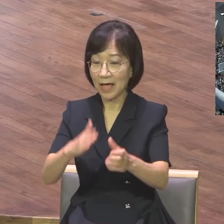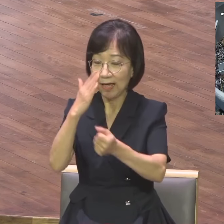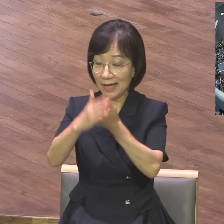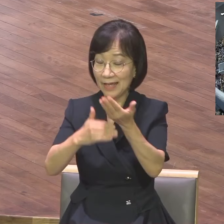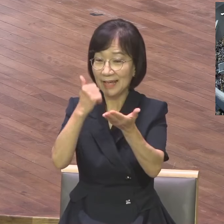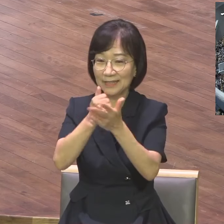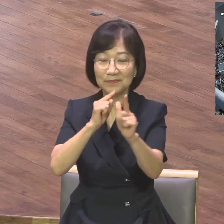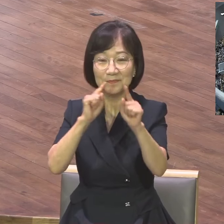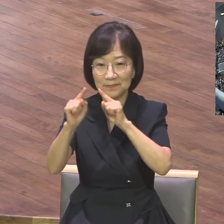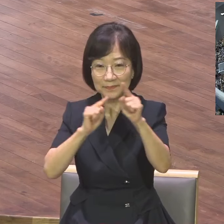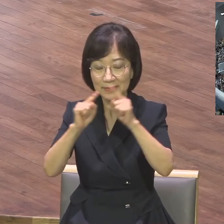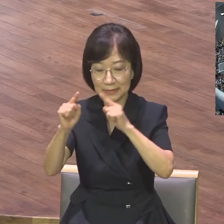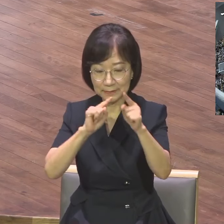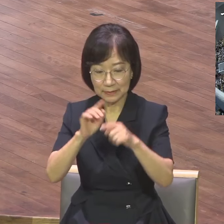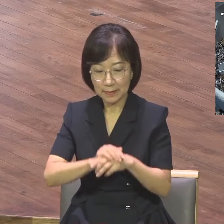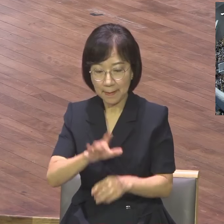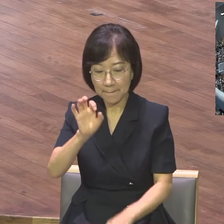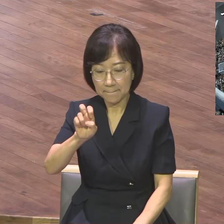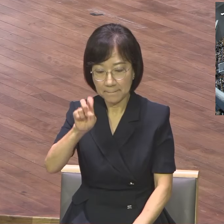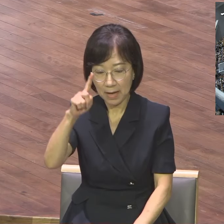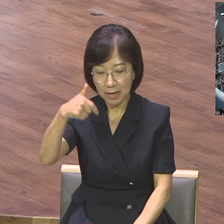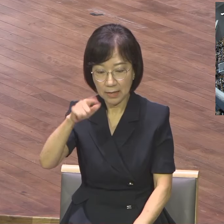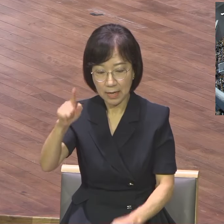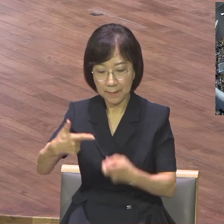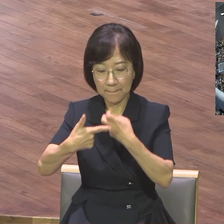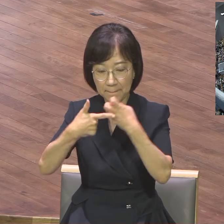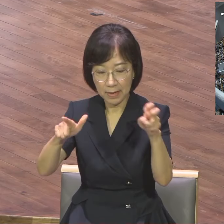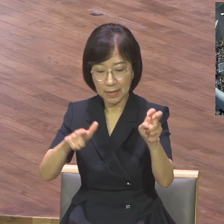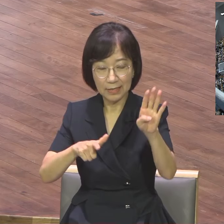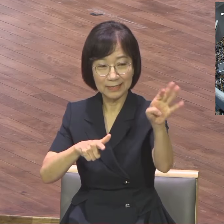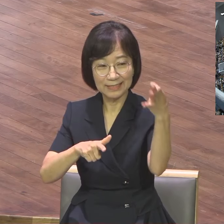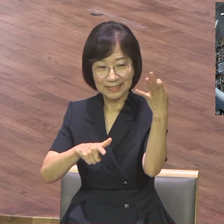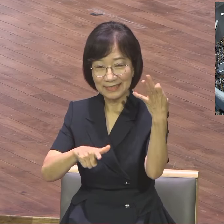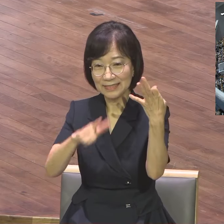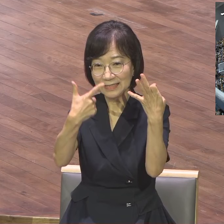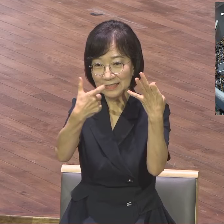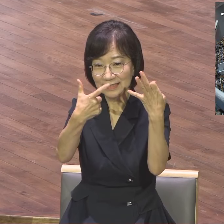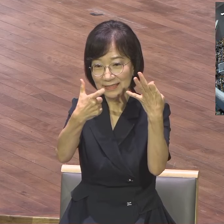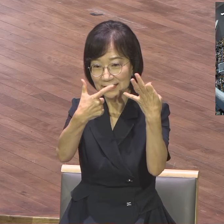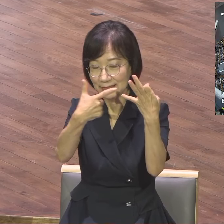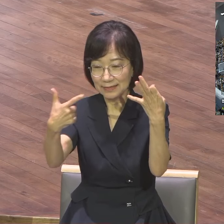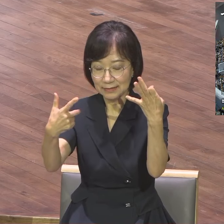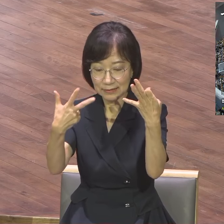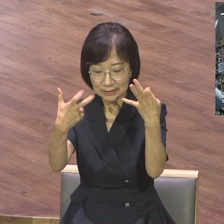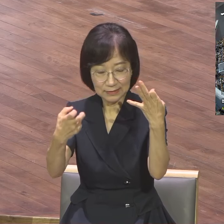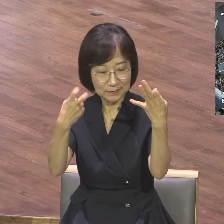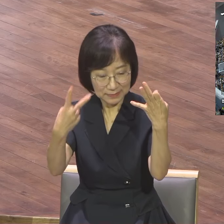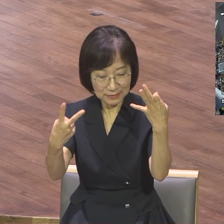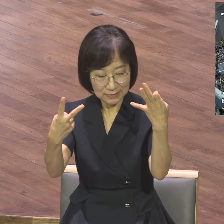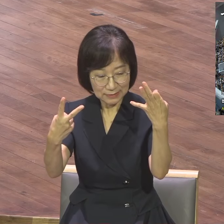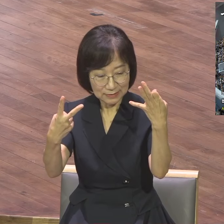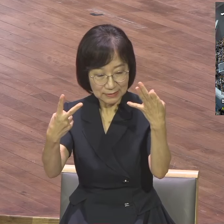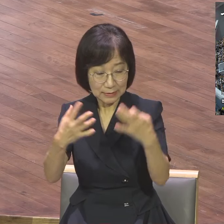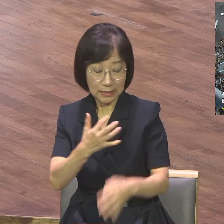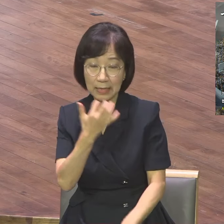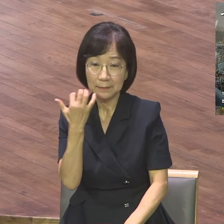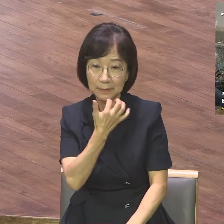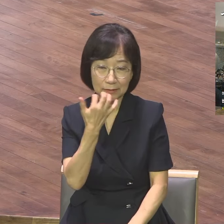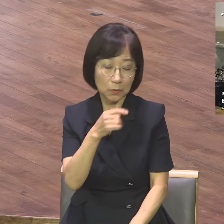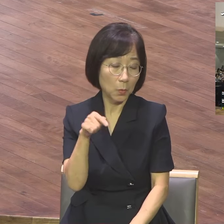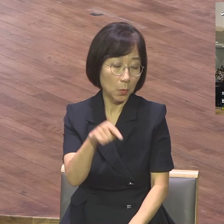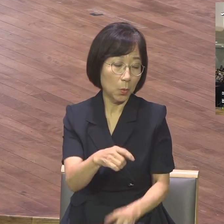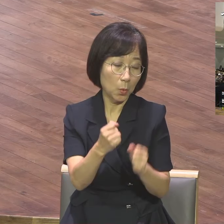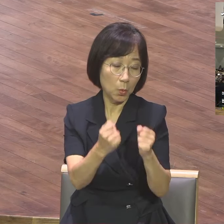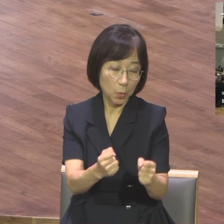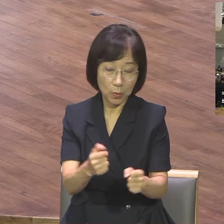오늘 예배 성취될 하나님의 말씀은 마가복음 14장 66절에서 72절 말씀입니다. 베드로는 아랫돌에